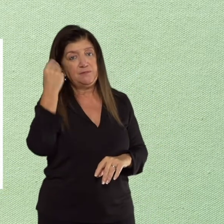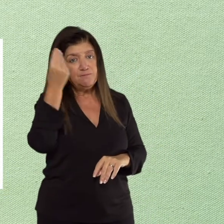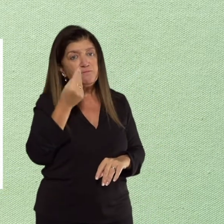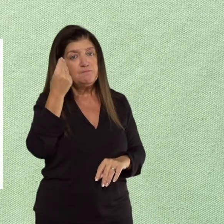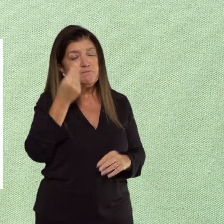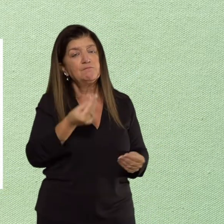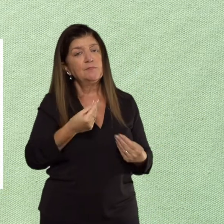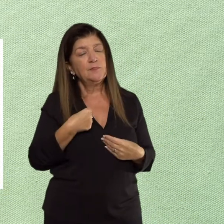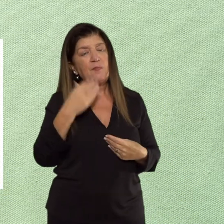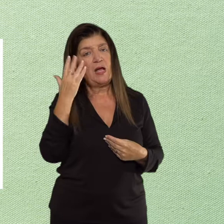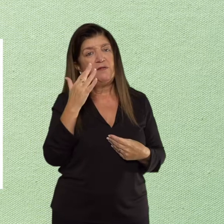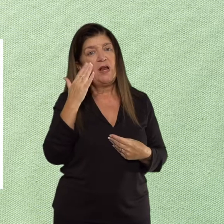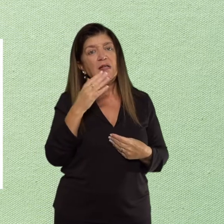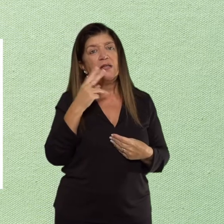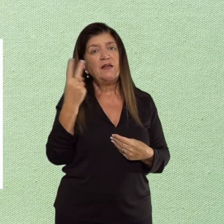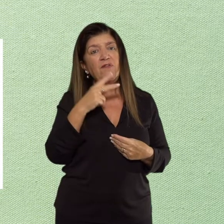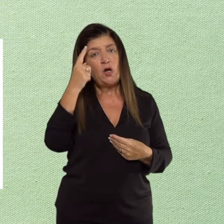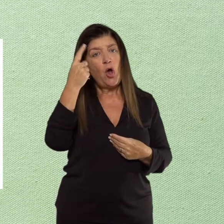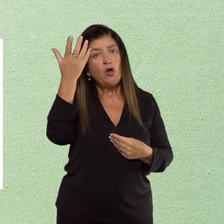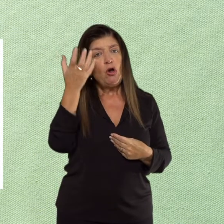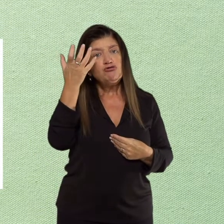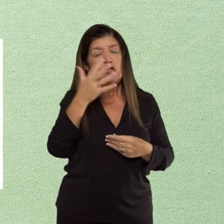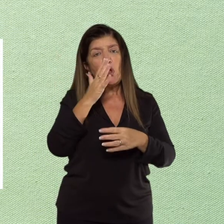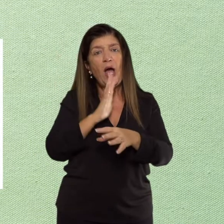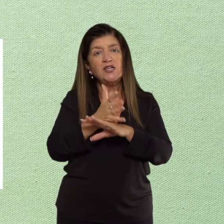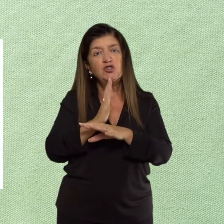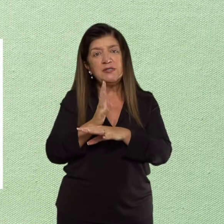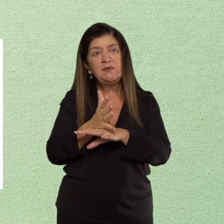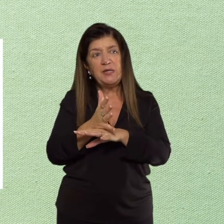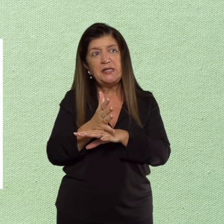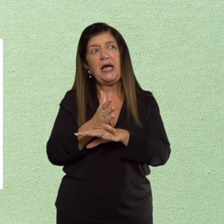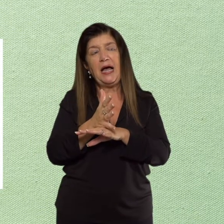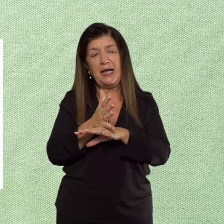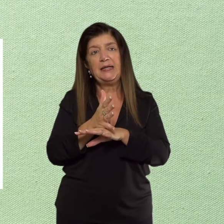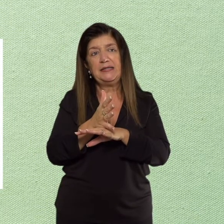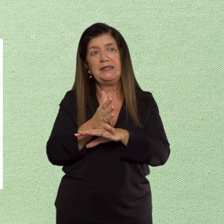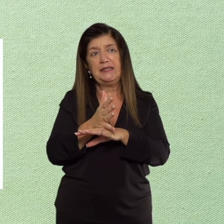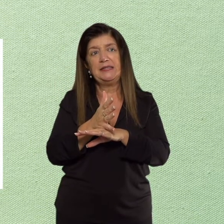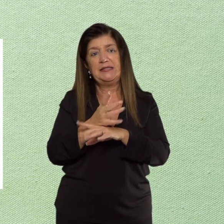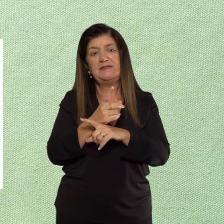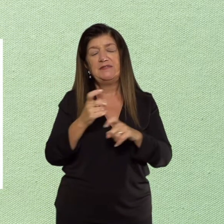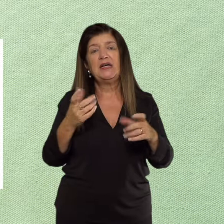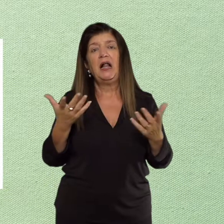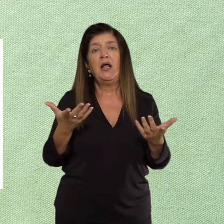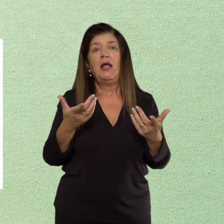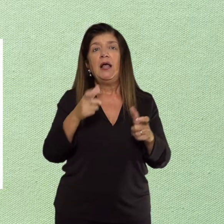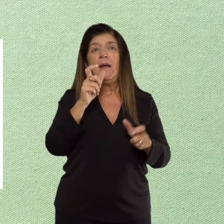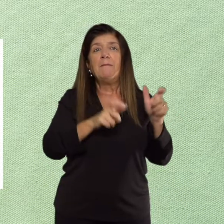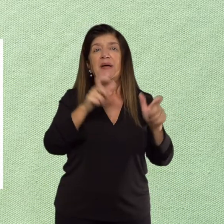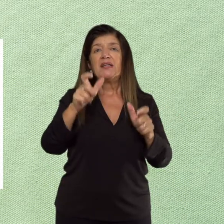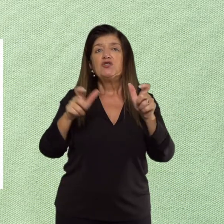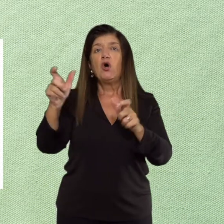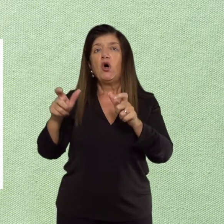una cosa, ovvero il concetto di accessibilità, no? Tante volte le persone che non hanno disabilità